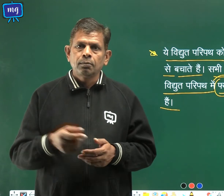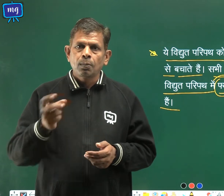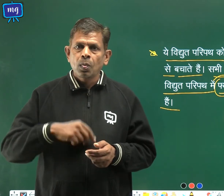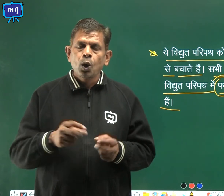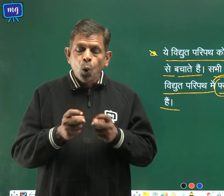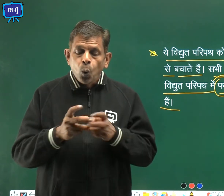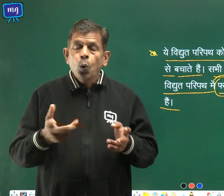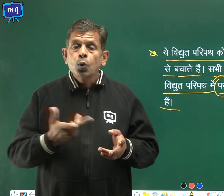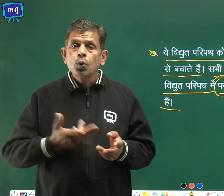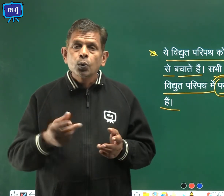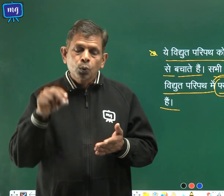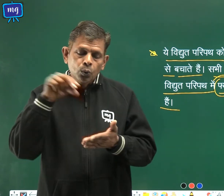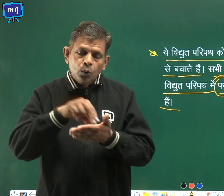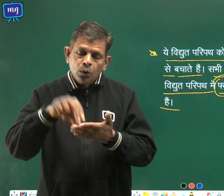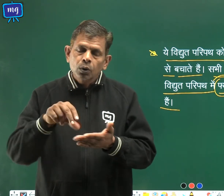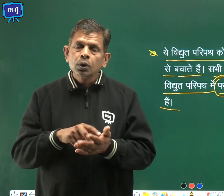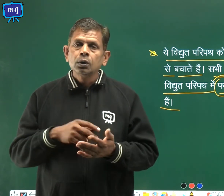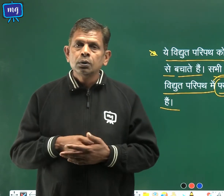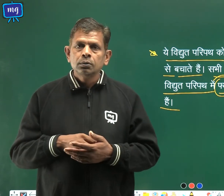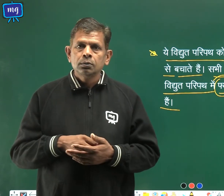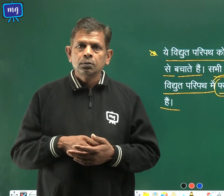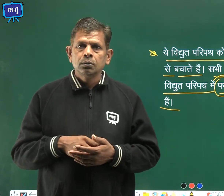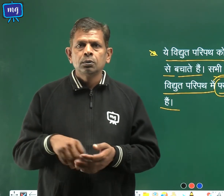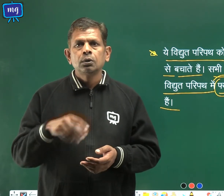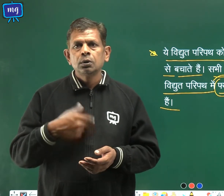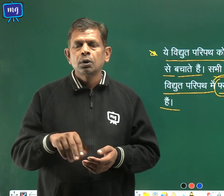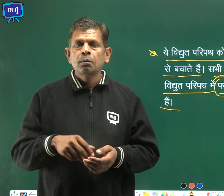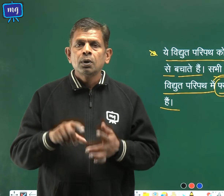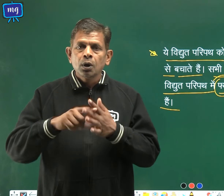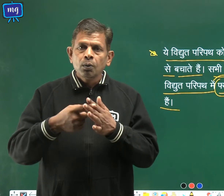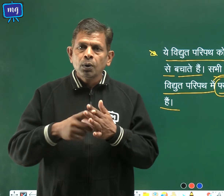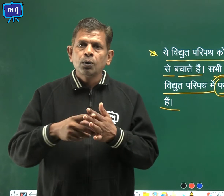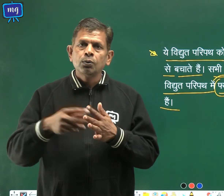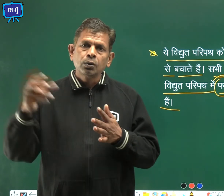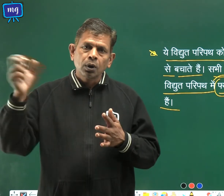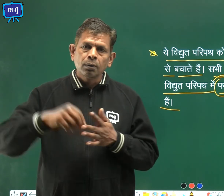फ्यूज क्यों लगाए जाते हैं बच्चों? कि जब विद्युत धारा में